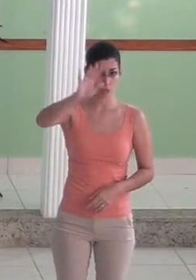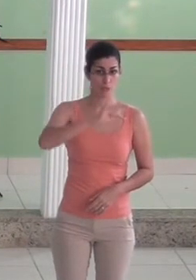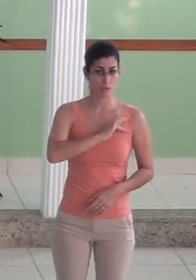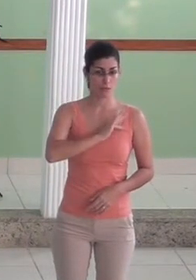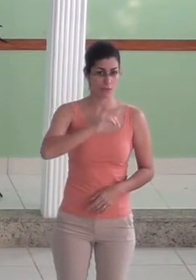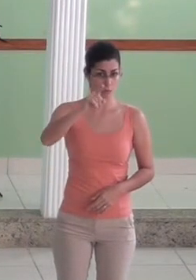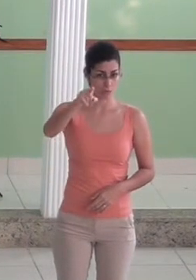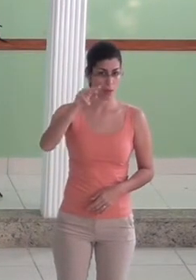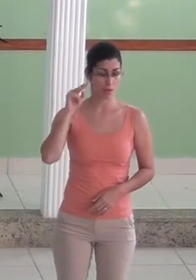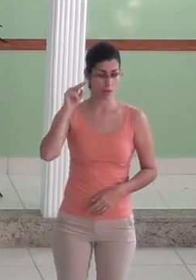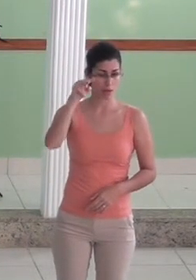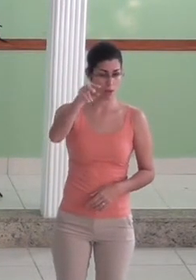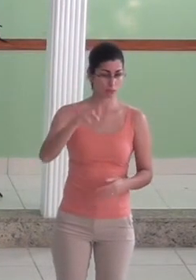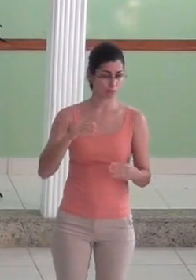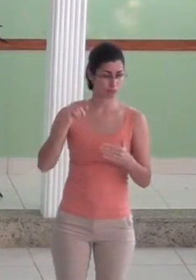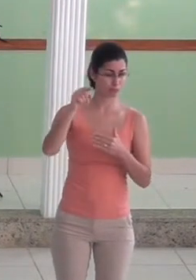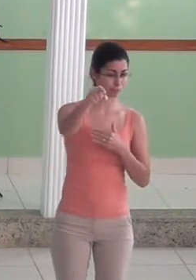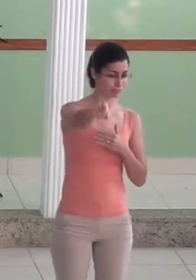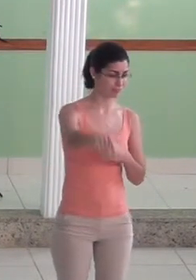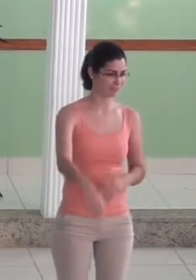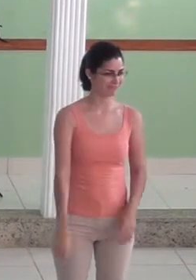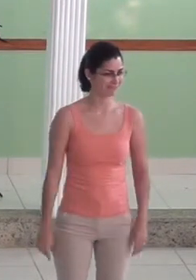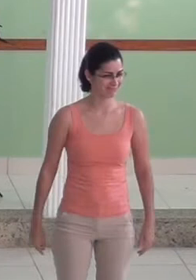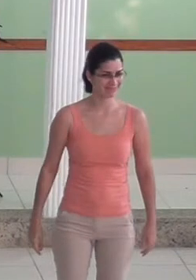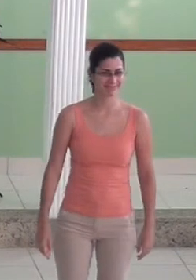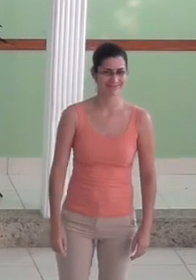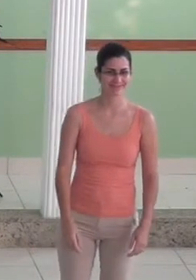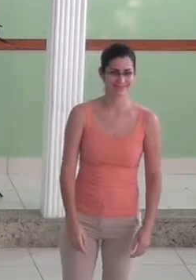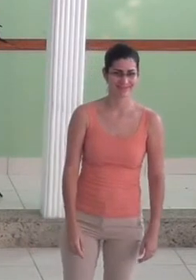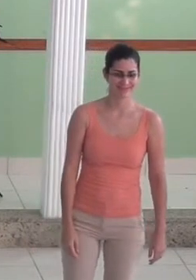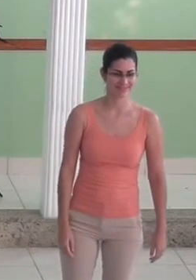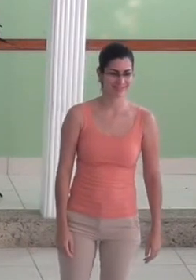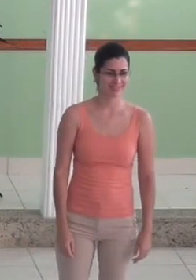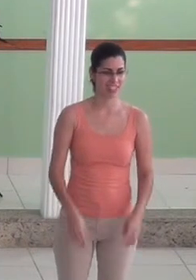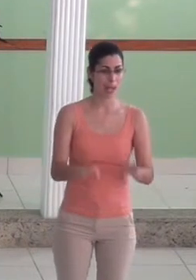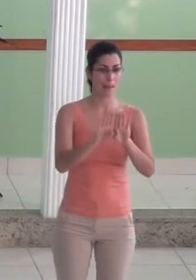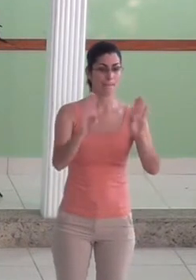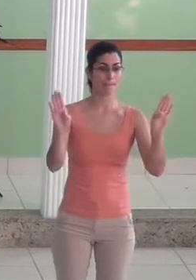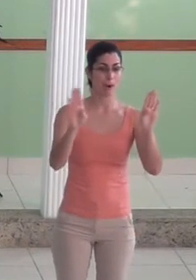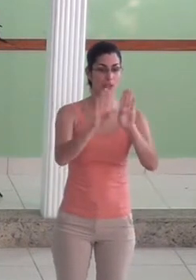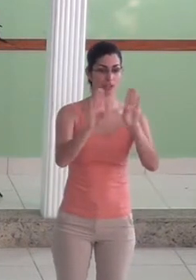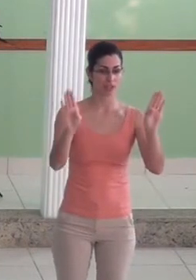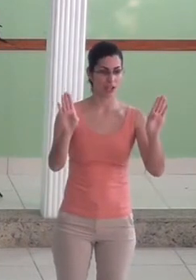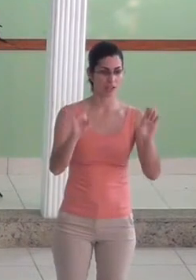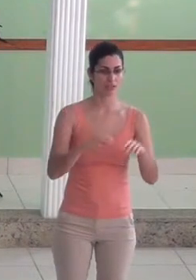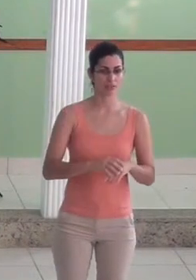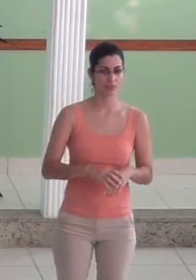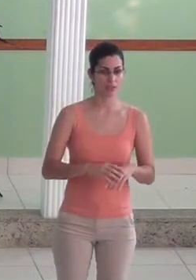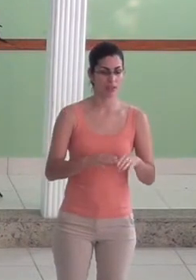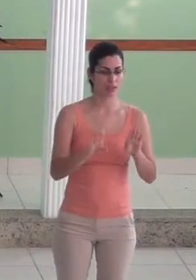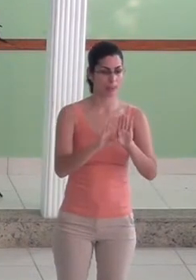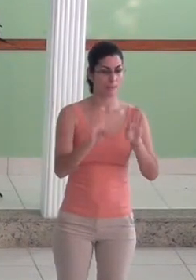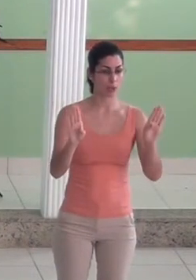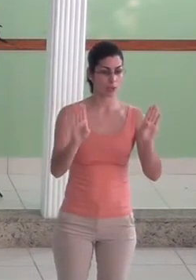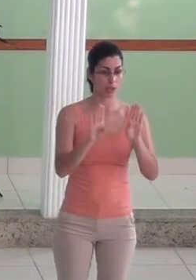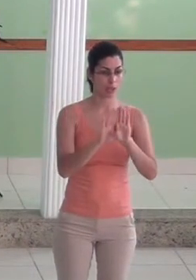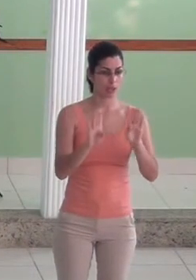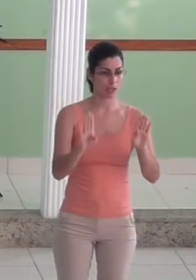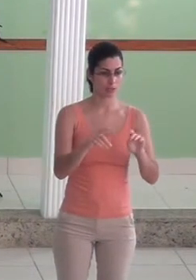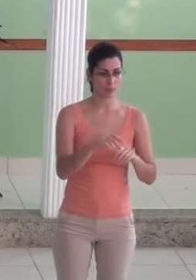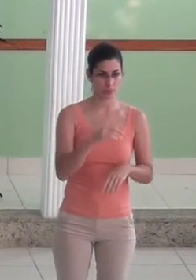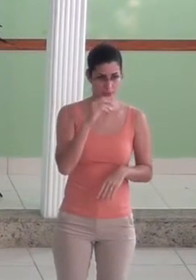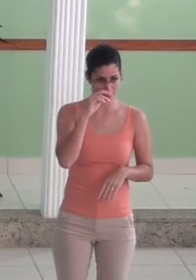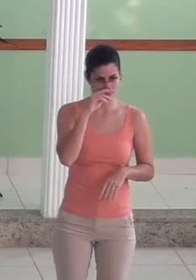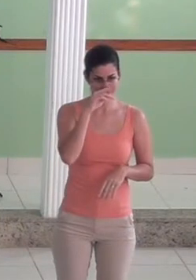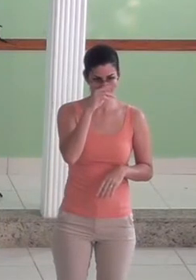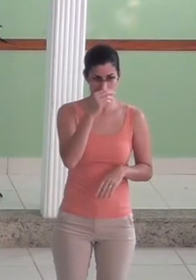ver ali no fundo. O irmão Fausto ali, o vice-presidente da igreja. Irmão Carlos, presidente do grupo diaconal, onde ele está?